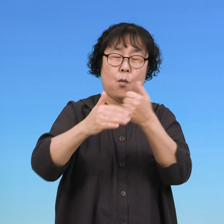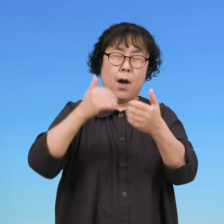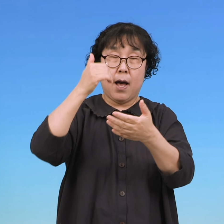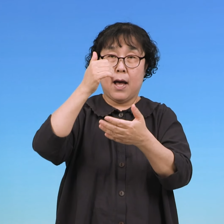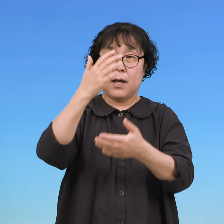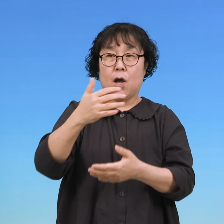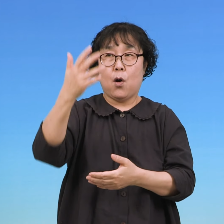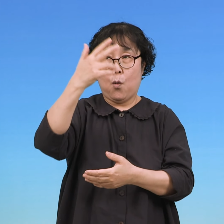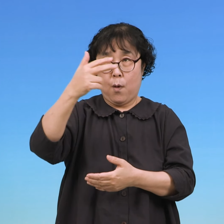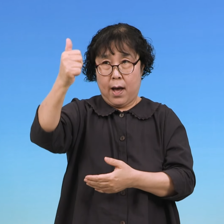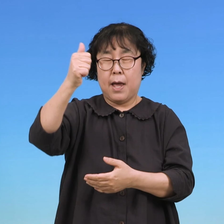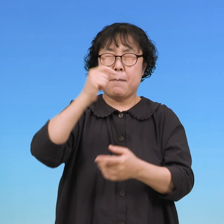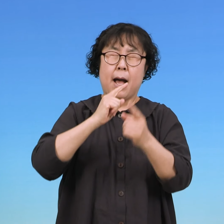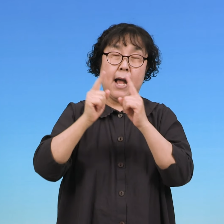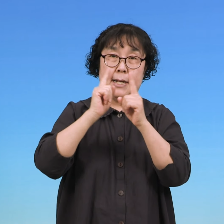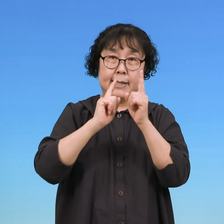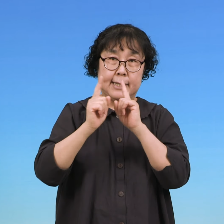신을 입어